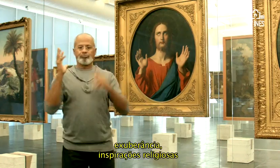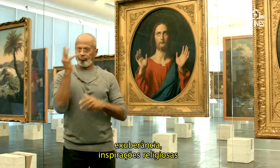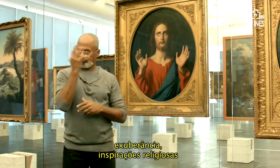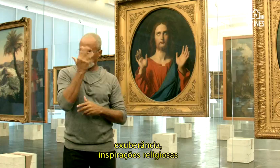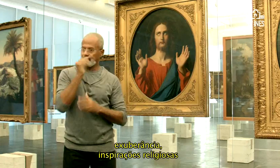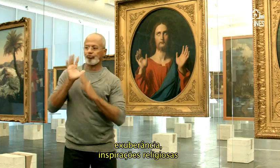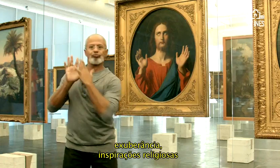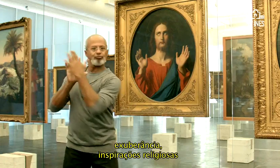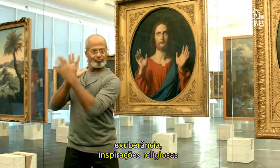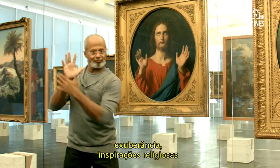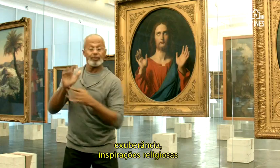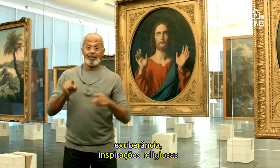Exuberância,